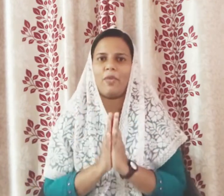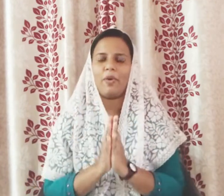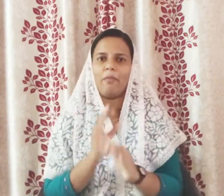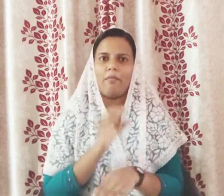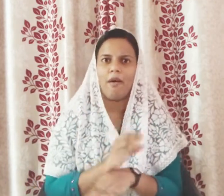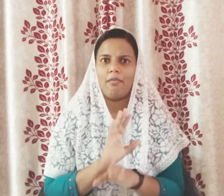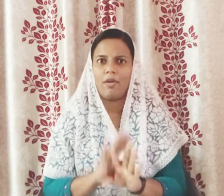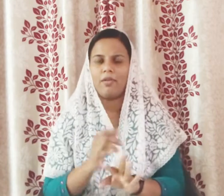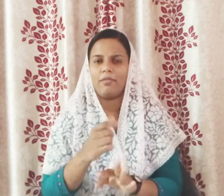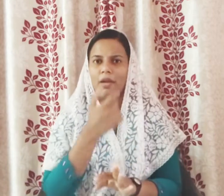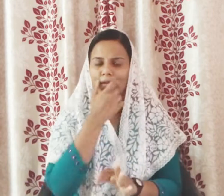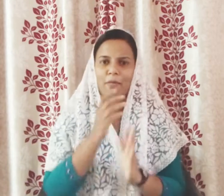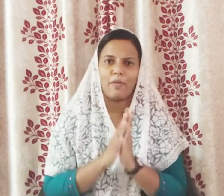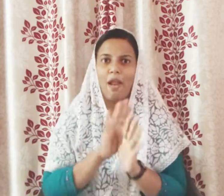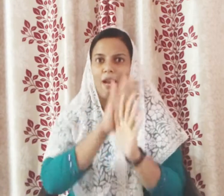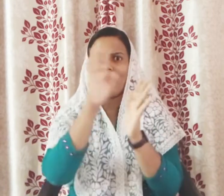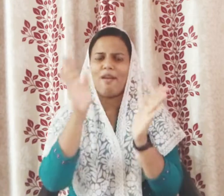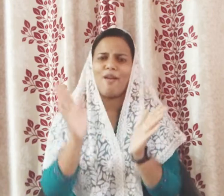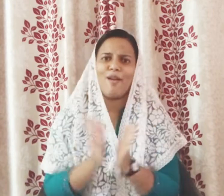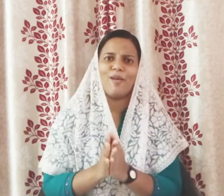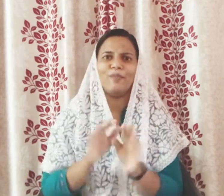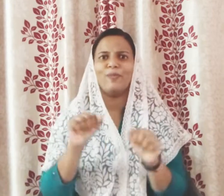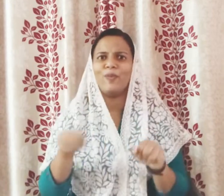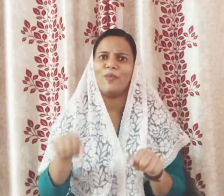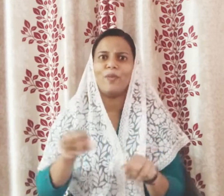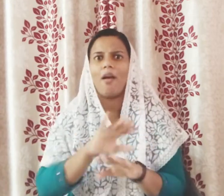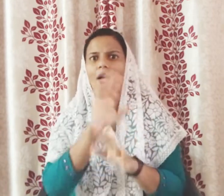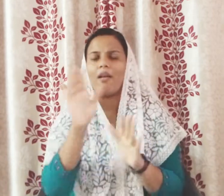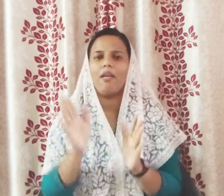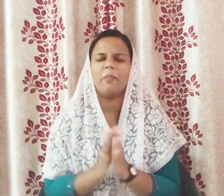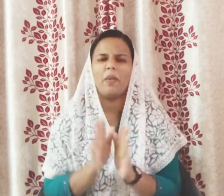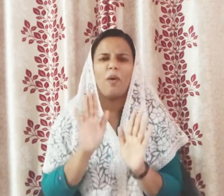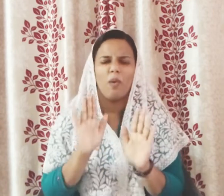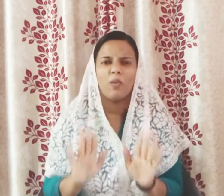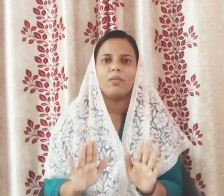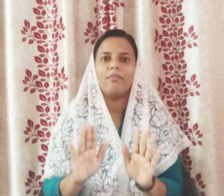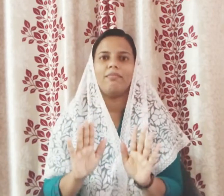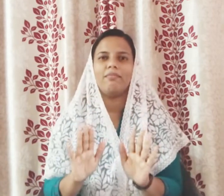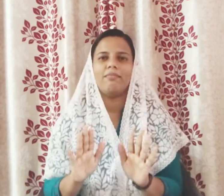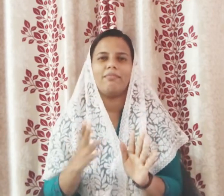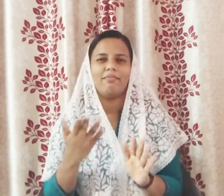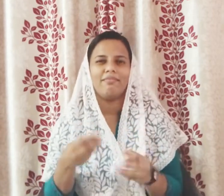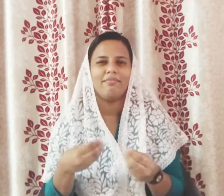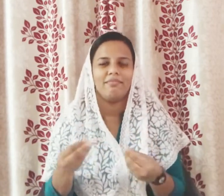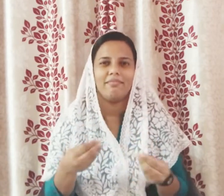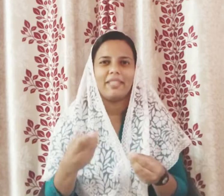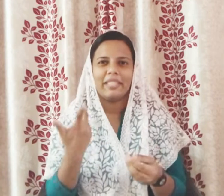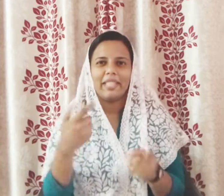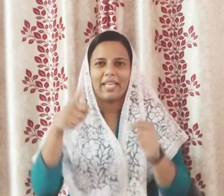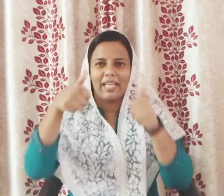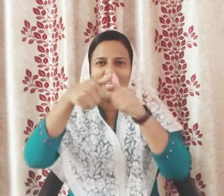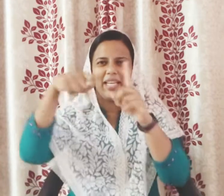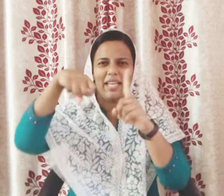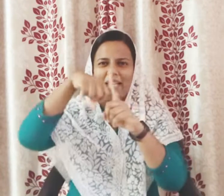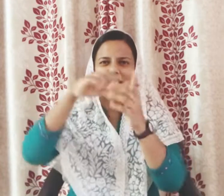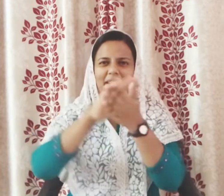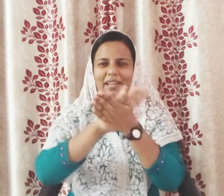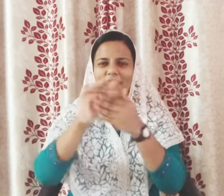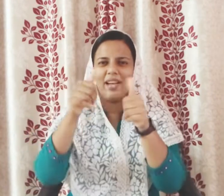പ്രാർത്ഥനയുണ്ട്. സഭായോഗമുണ്ടോ? ഉണ്ട്. ആരാധനയുണ്ടോ? ഉണ്ട്. ഇതെല്ലാം നമ്മുടെ അകത്തുണ്ടെങ്കിൽ പോലും, ആമേൻ, ചില ആഖാന്മാർ നമ്മുടെ ജീവിതത്തിൽ ഒളിഞ്ഞു